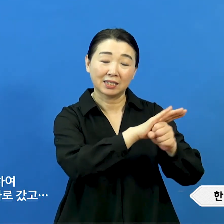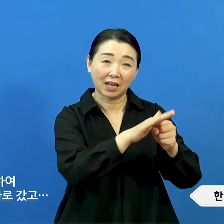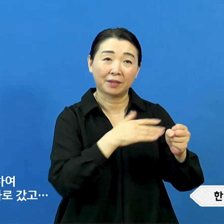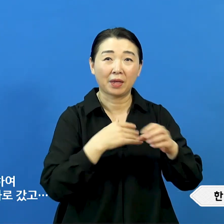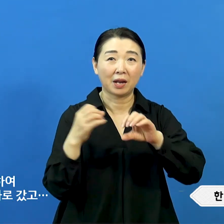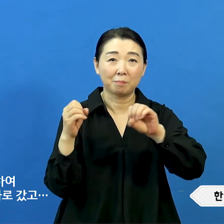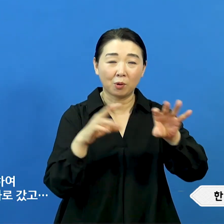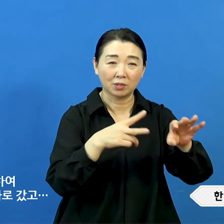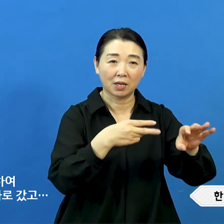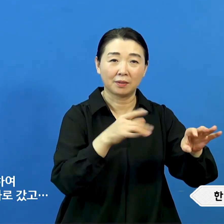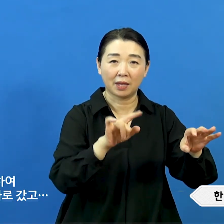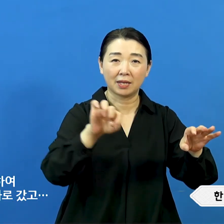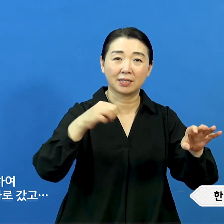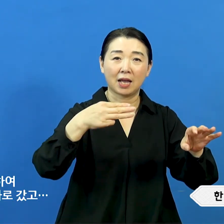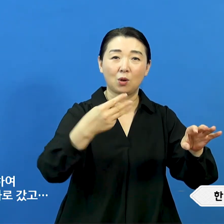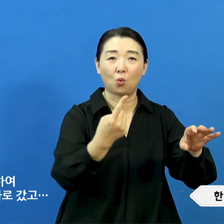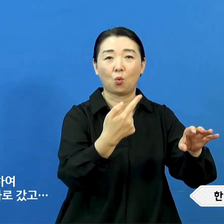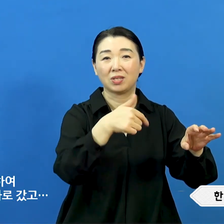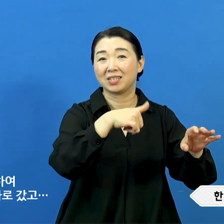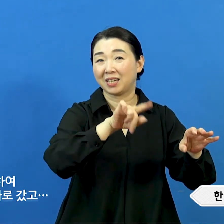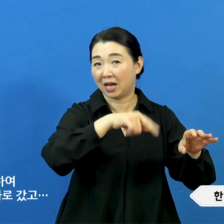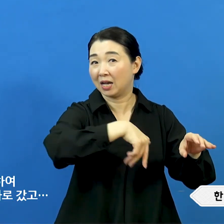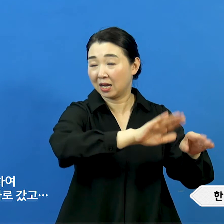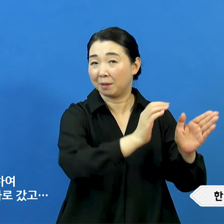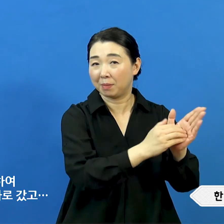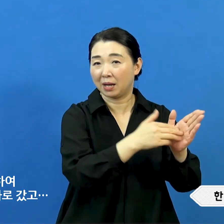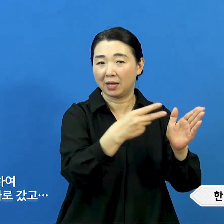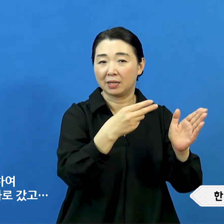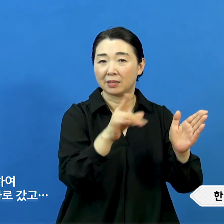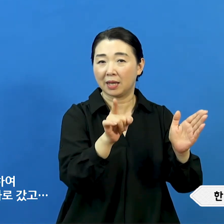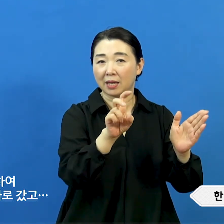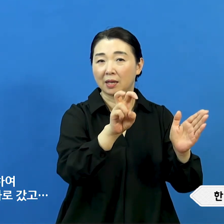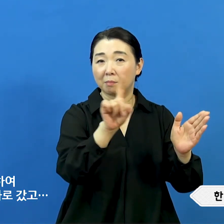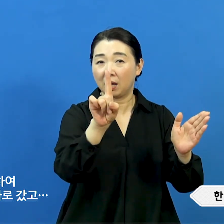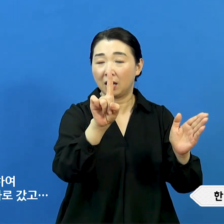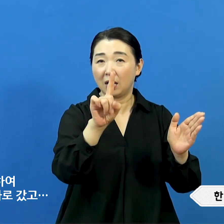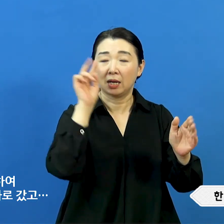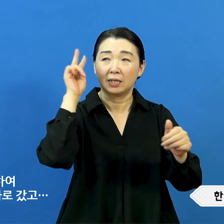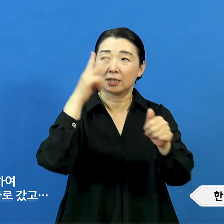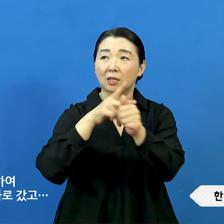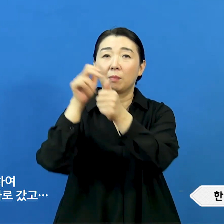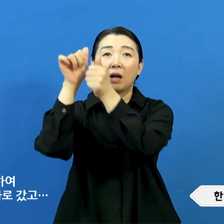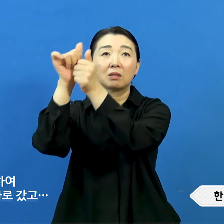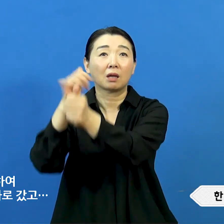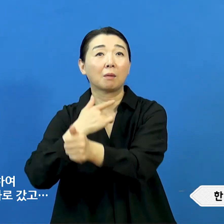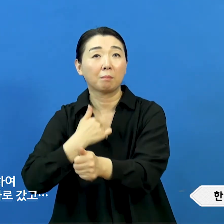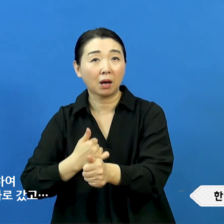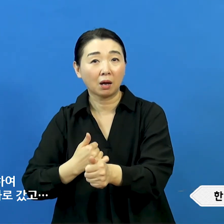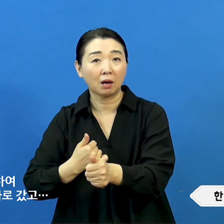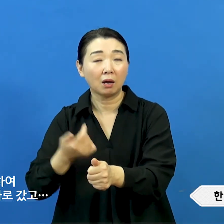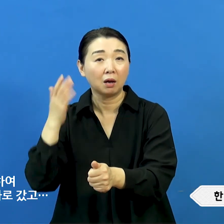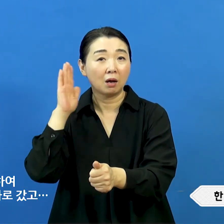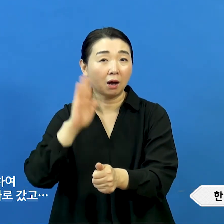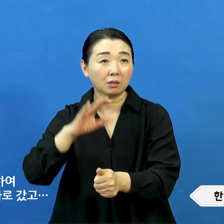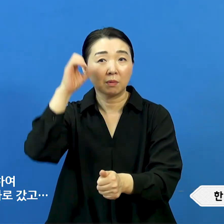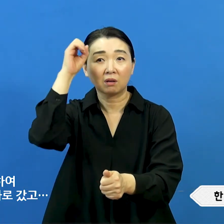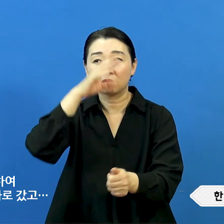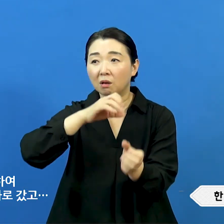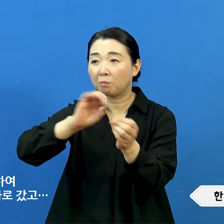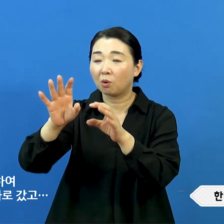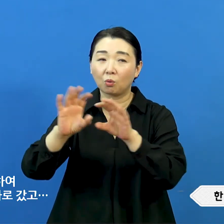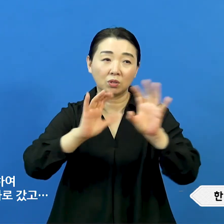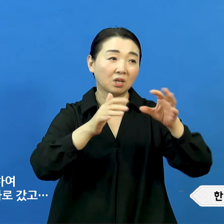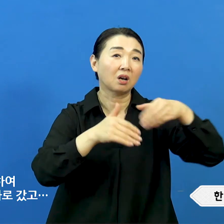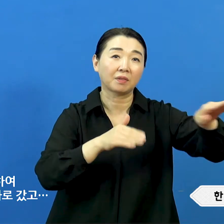버리고 데살로니가로 갔고, 데마는 사도 바울을 따라다니는 사람인데 그냥 버리고